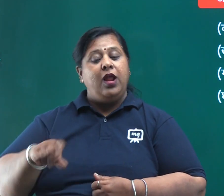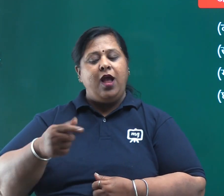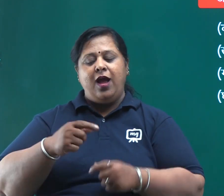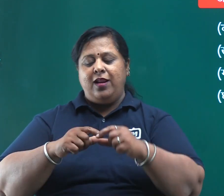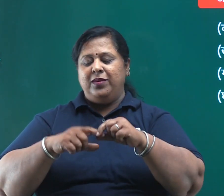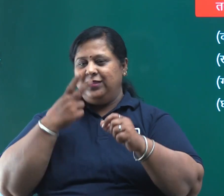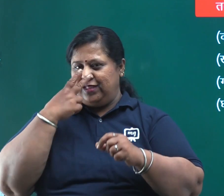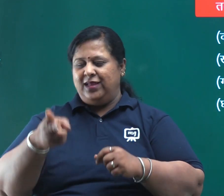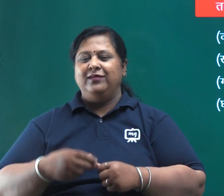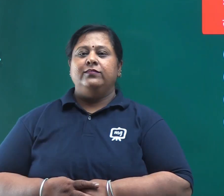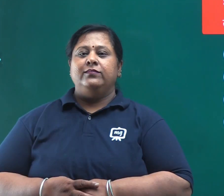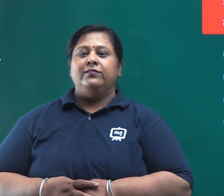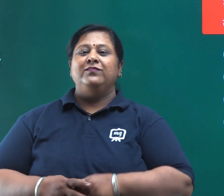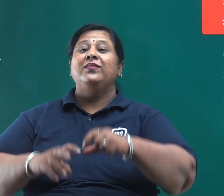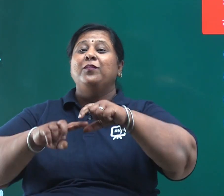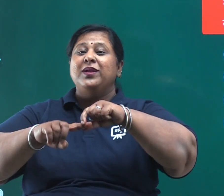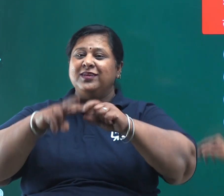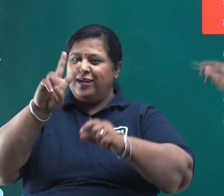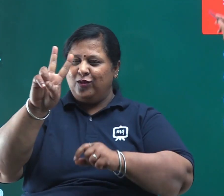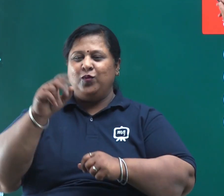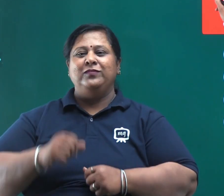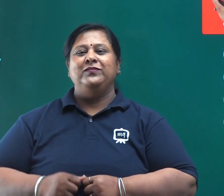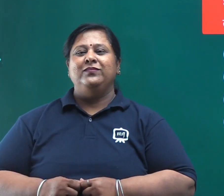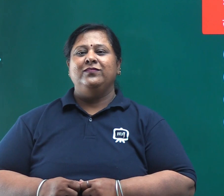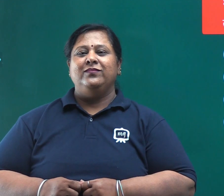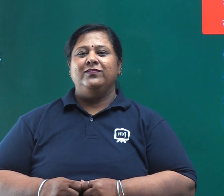आगे का प्रश्न देखते हैं। प्रश्न संख्या 2,